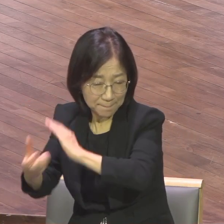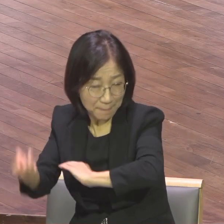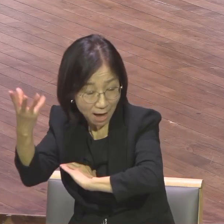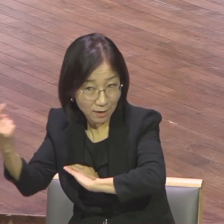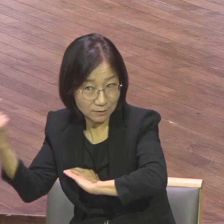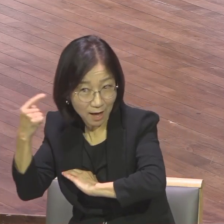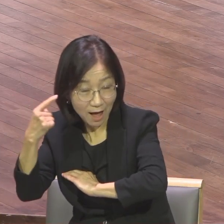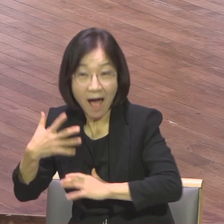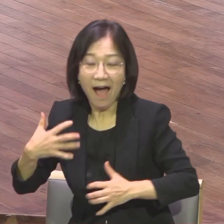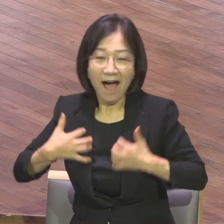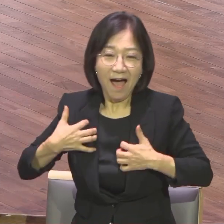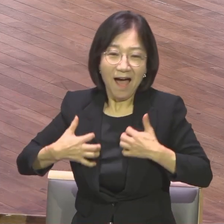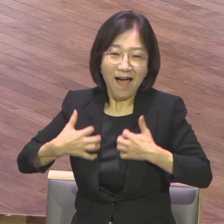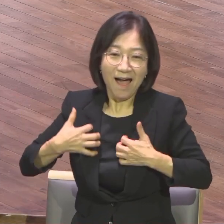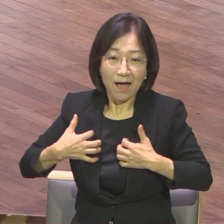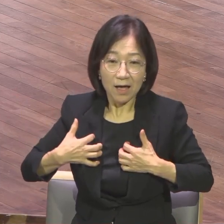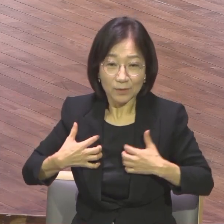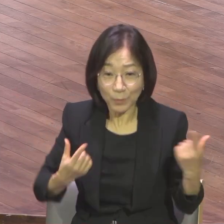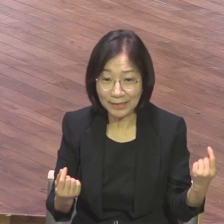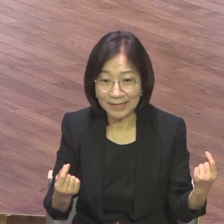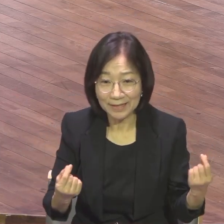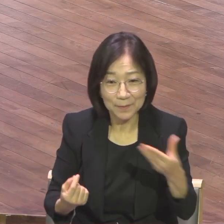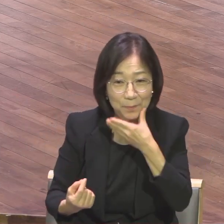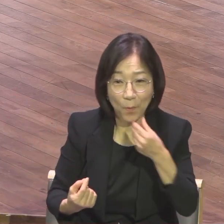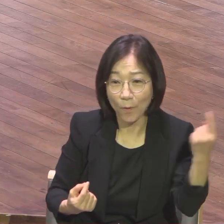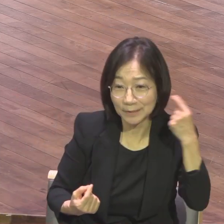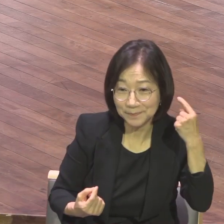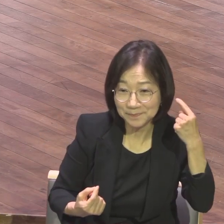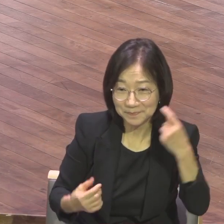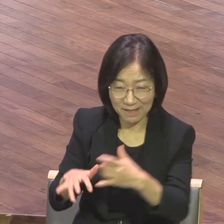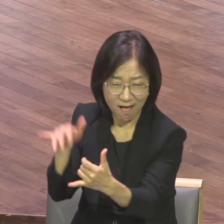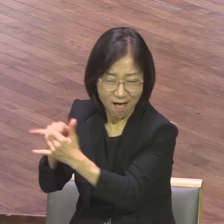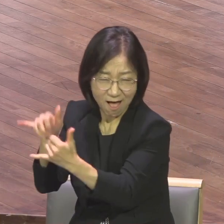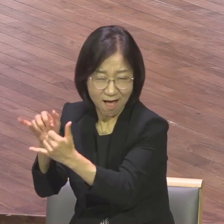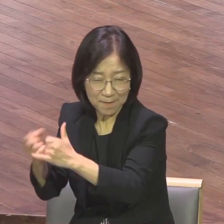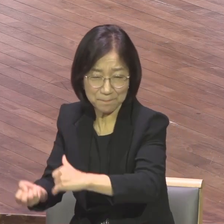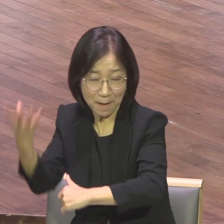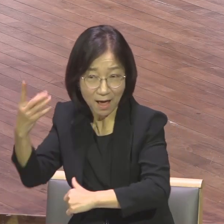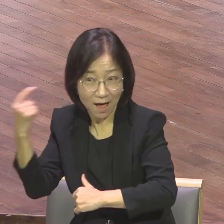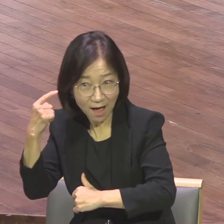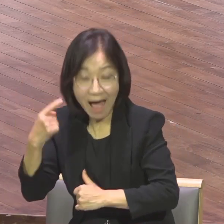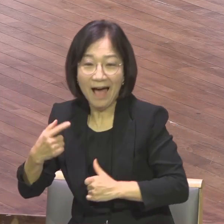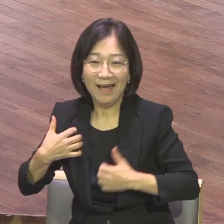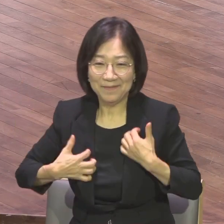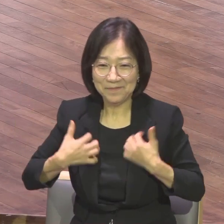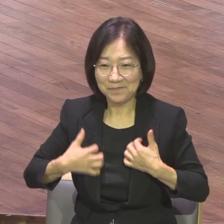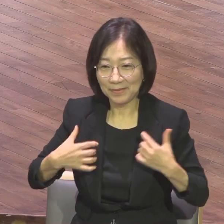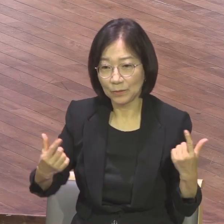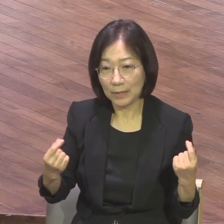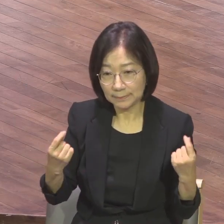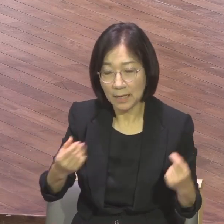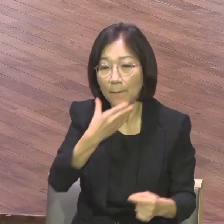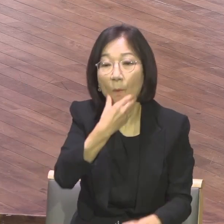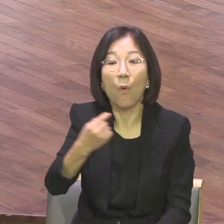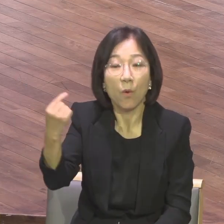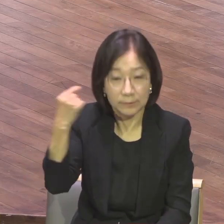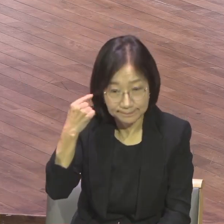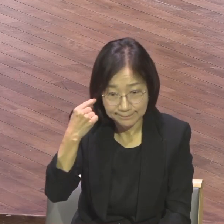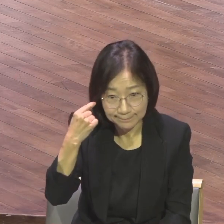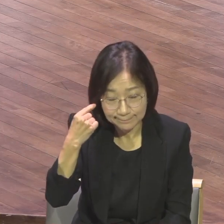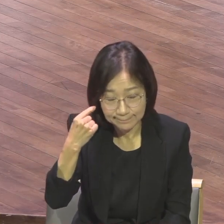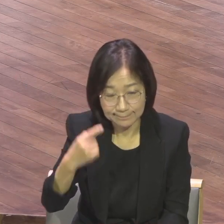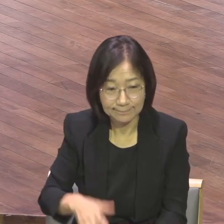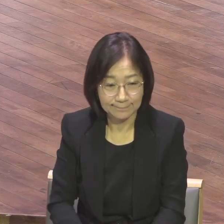뜻이. 전쟁을 했는데 승리했다. 유앙겔리온 이게 복음이에요. 전쟁에서 승리한